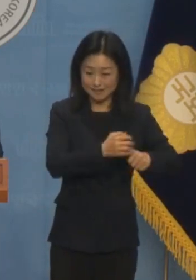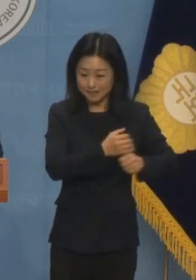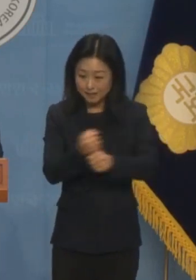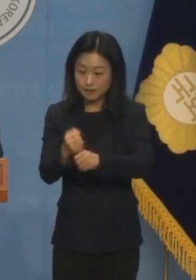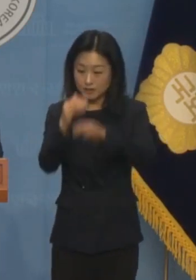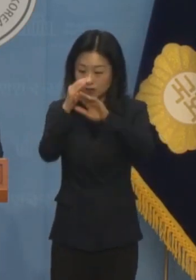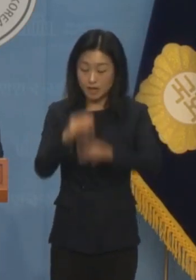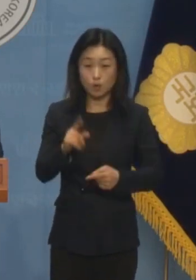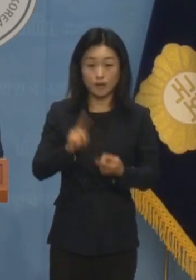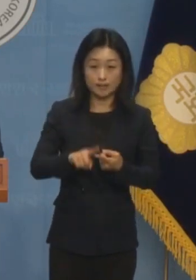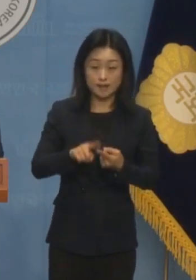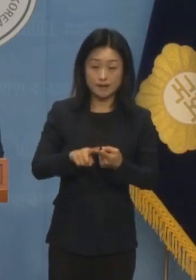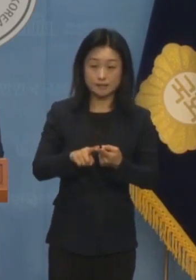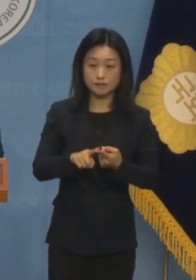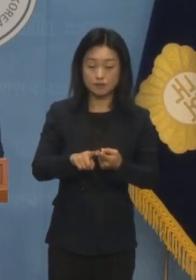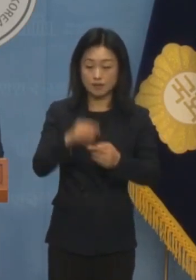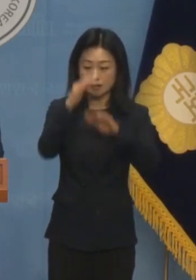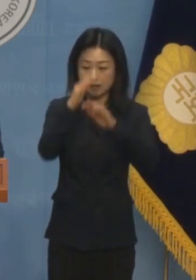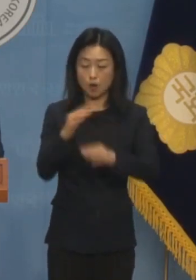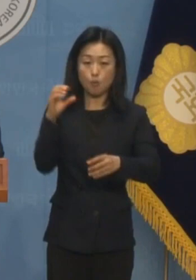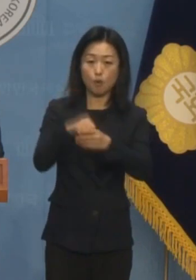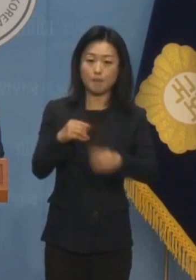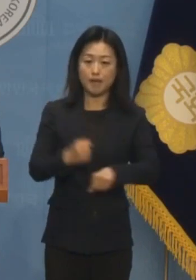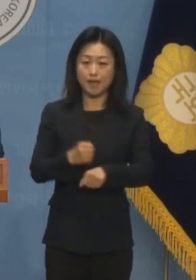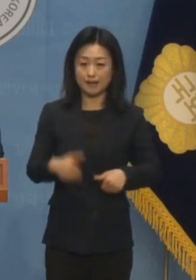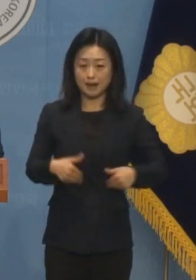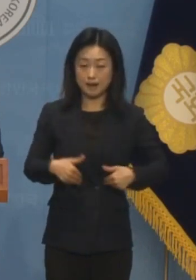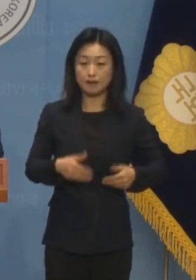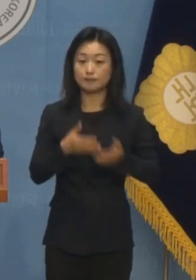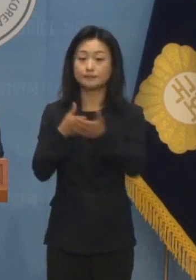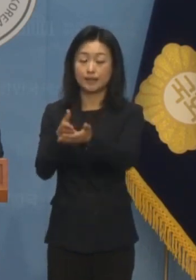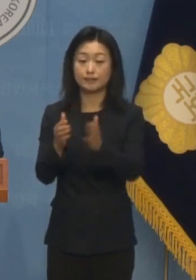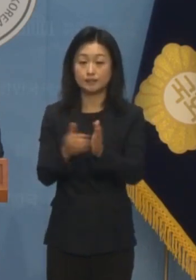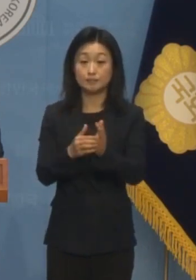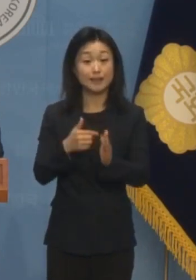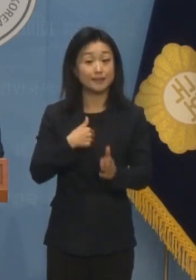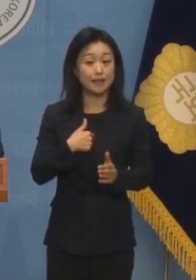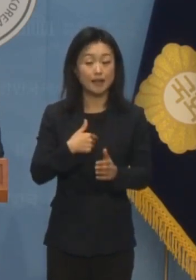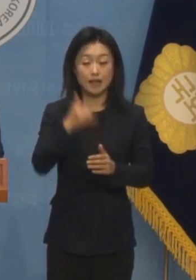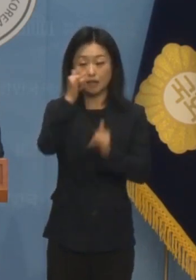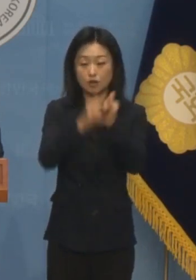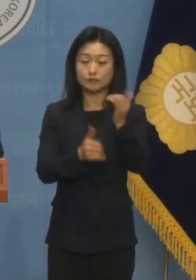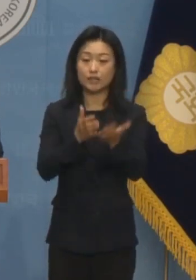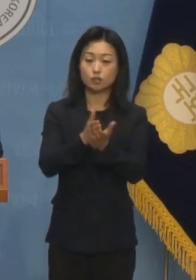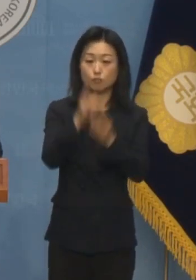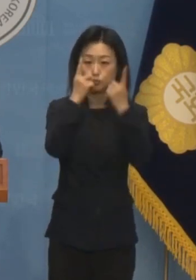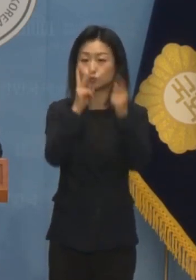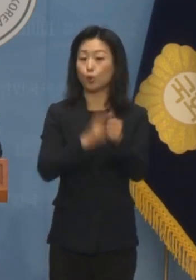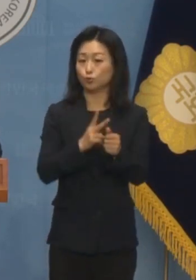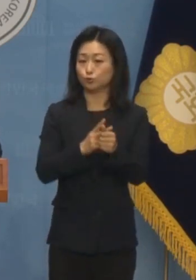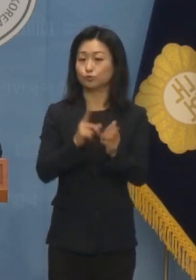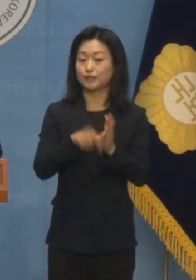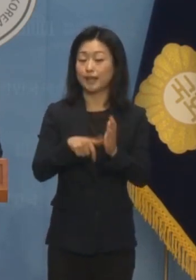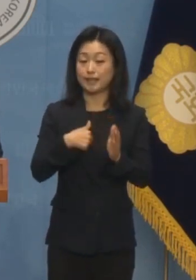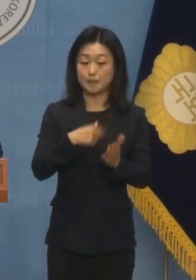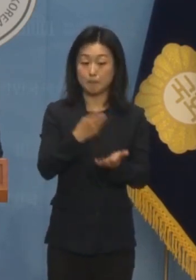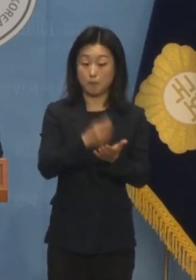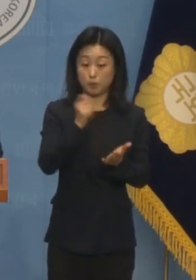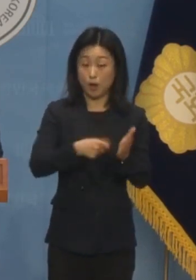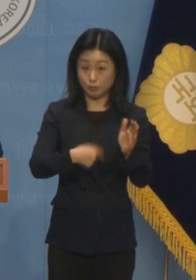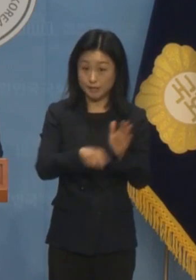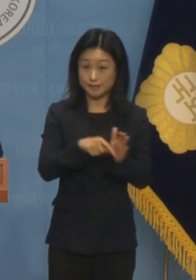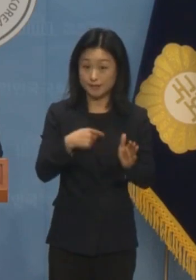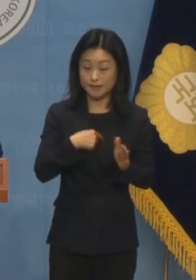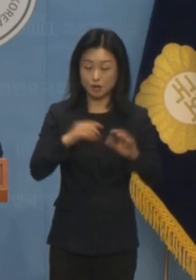국회에서 통과시켰습니다 저도 당시 역사 전공 교수 신분으로이 결의안을 통과시키기